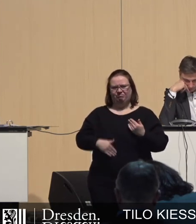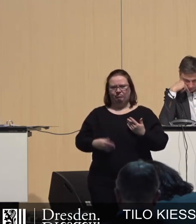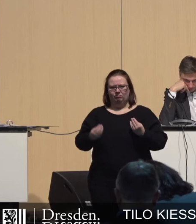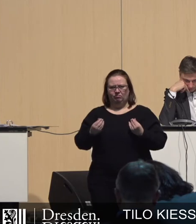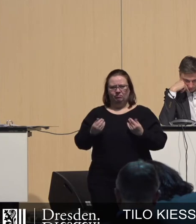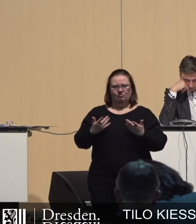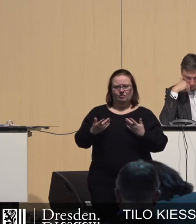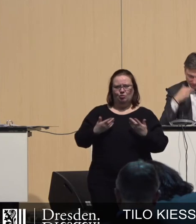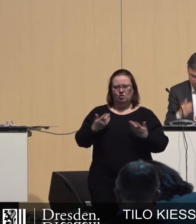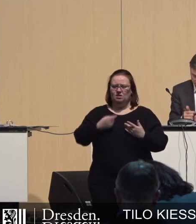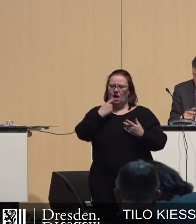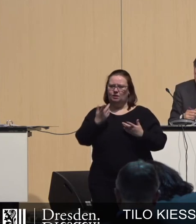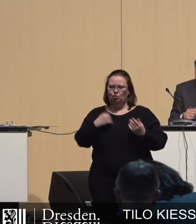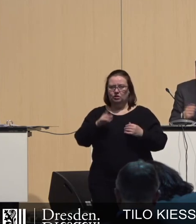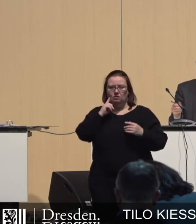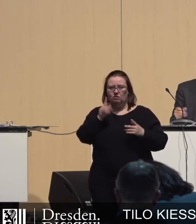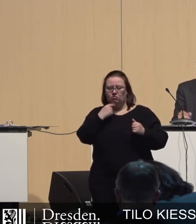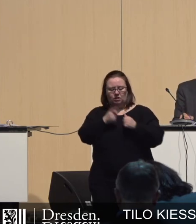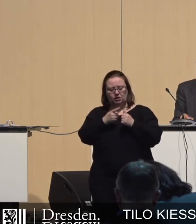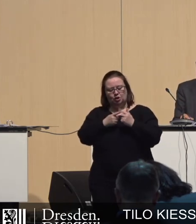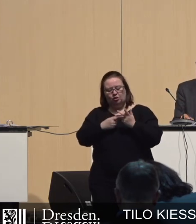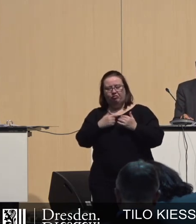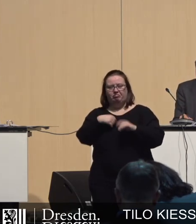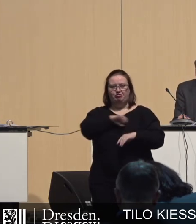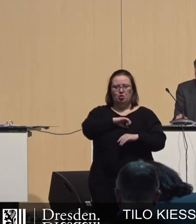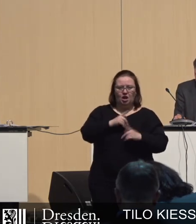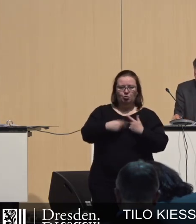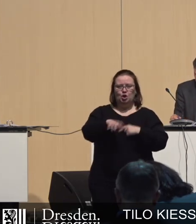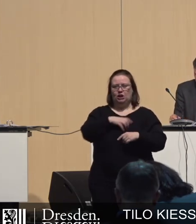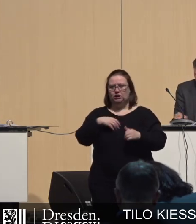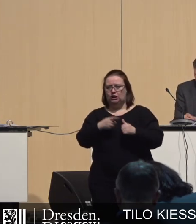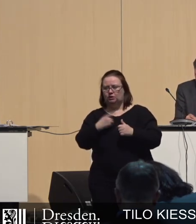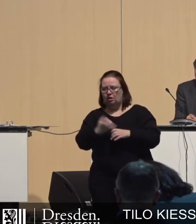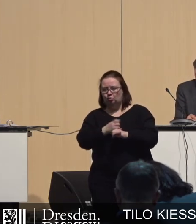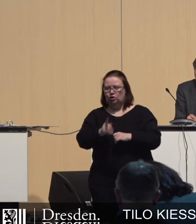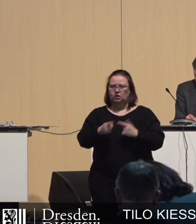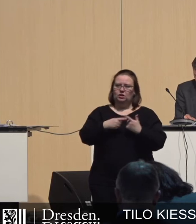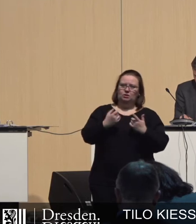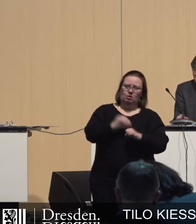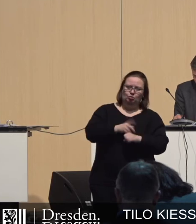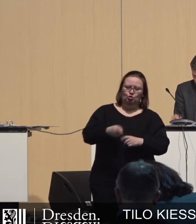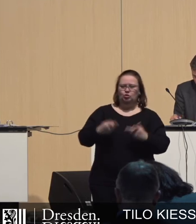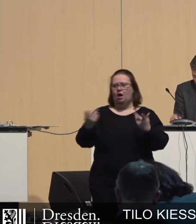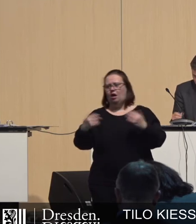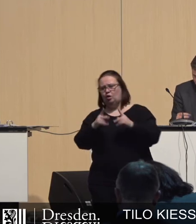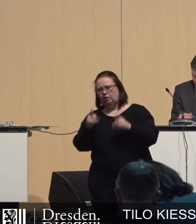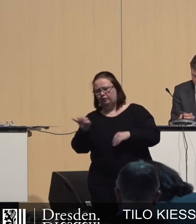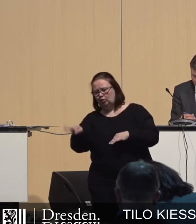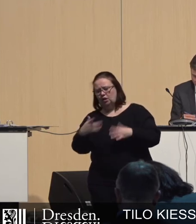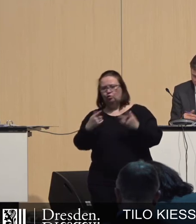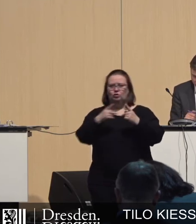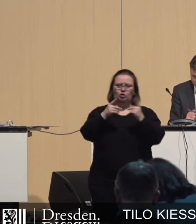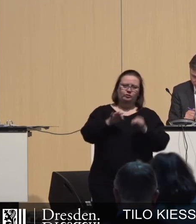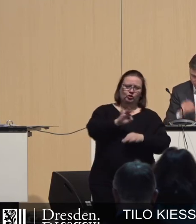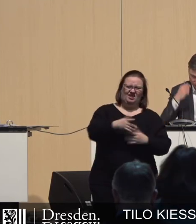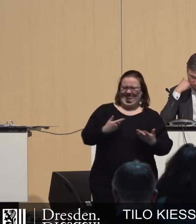bei allen sozusagen Aussagen, die hier getroffen werden bezüglich Dresden muss dies tun und Dresden muss das und wir brauchen ein Konzept dafür und